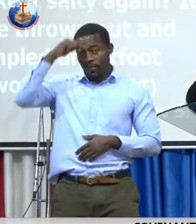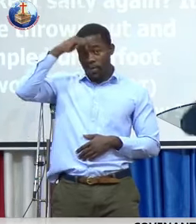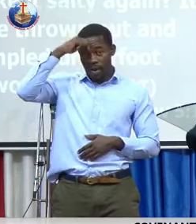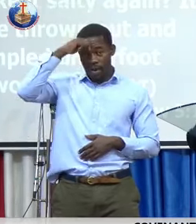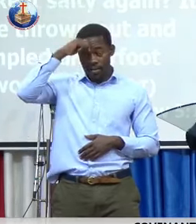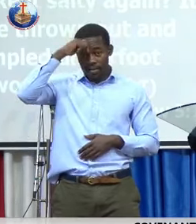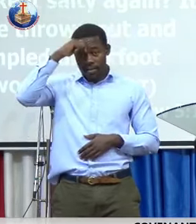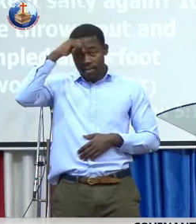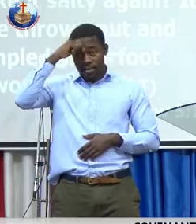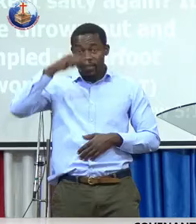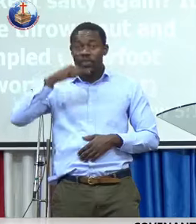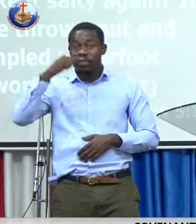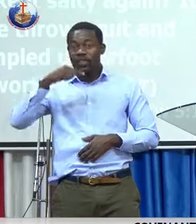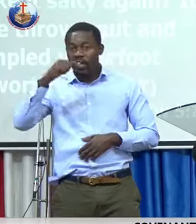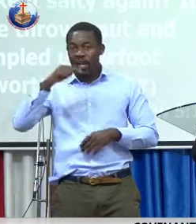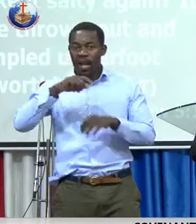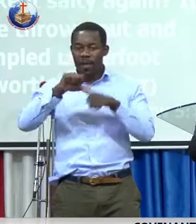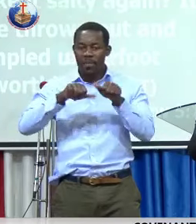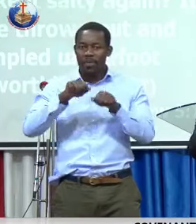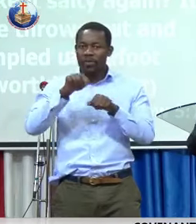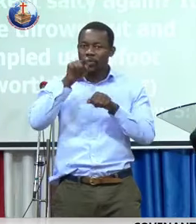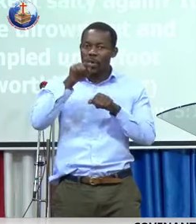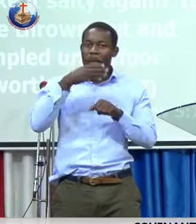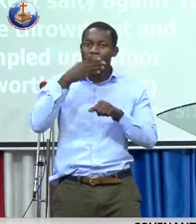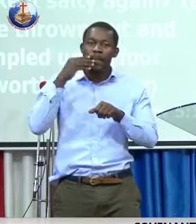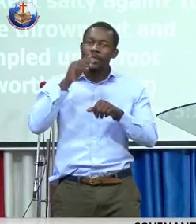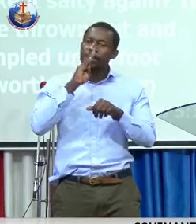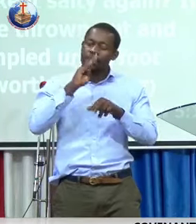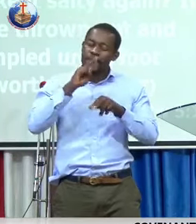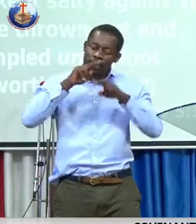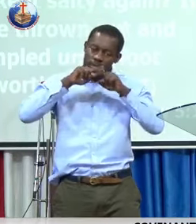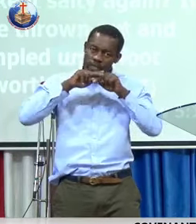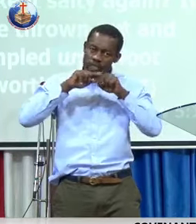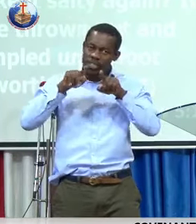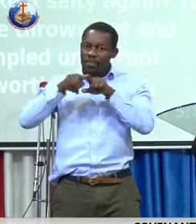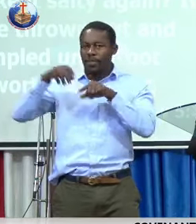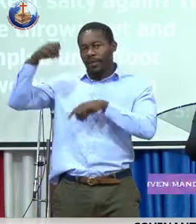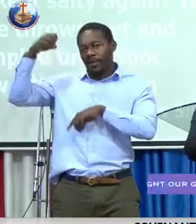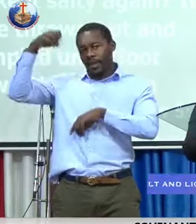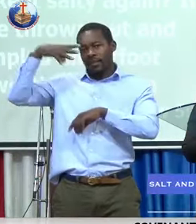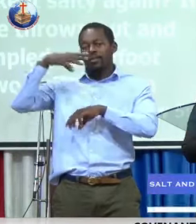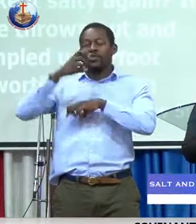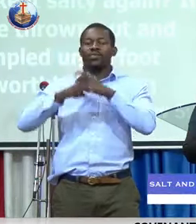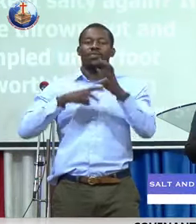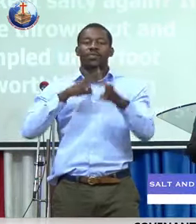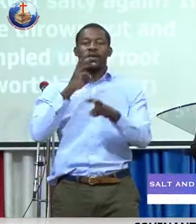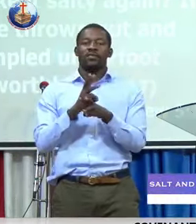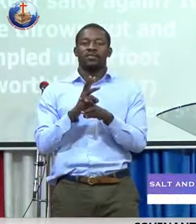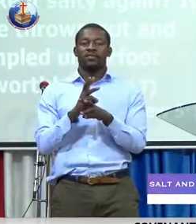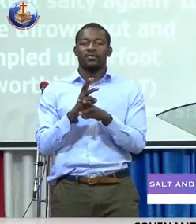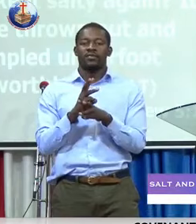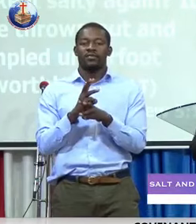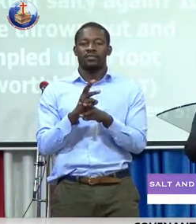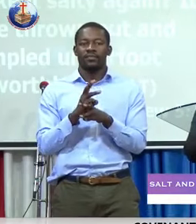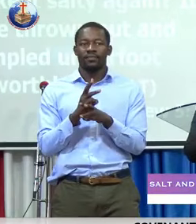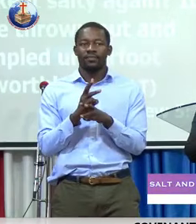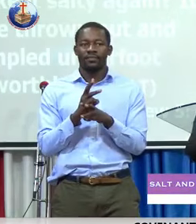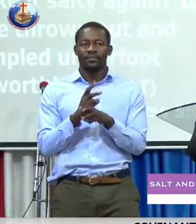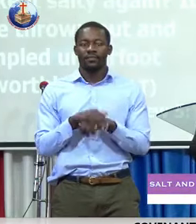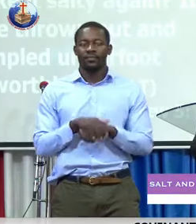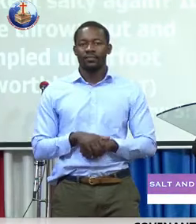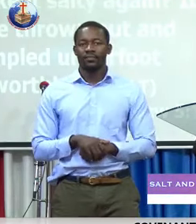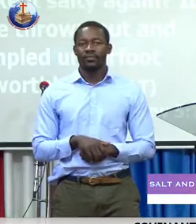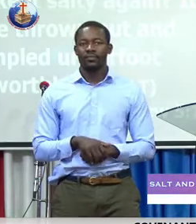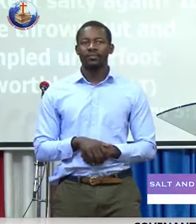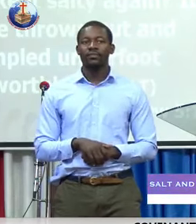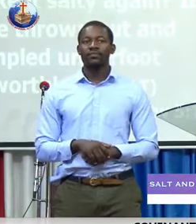about us being in a state of saltiness and being in a state of light. Lakini Bwana katika hekima yake anaongelea kwamba sisi ni kuwa katika hali